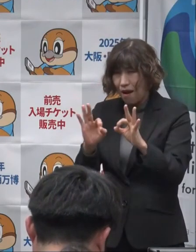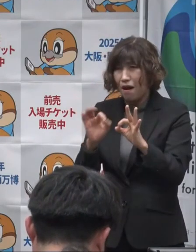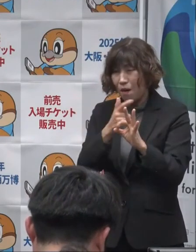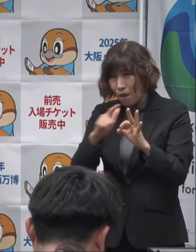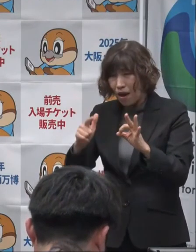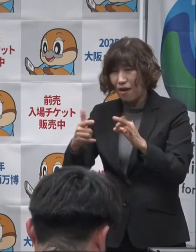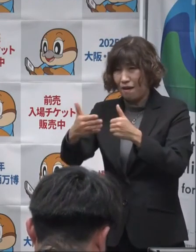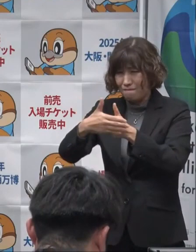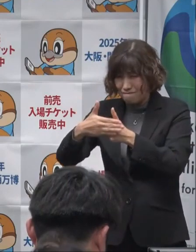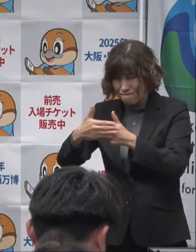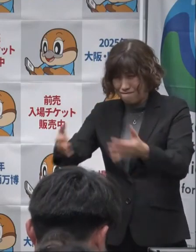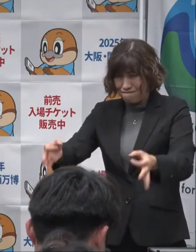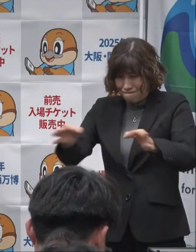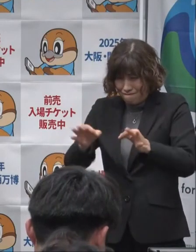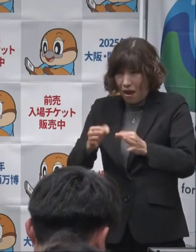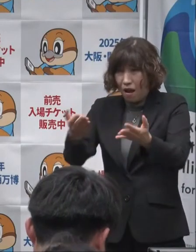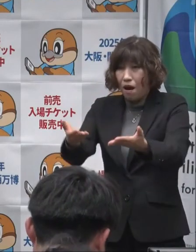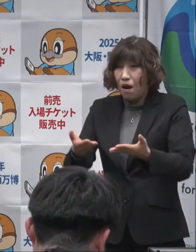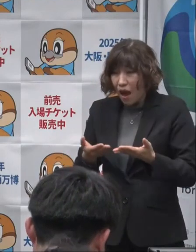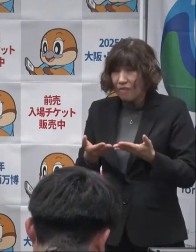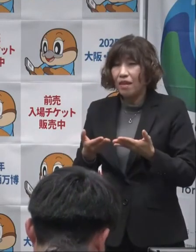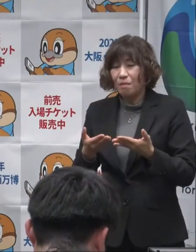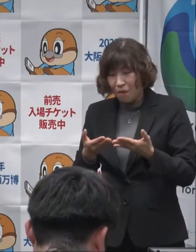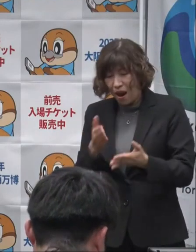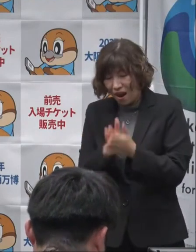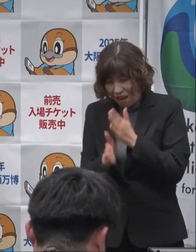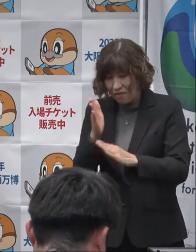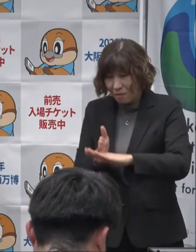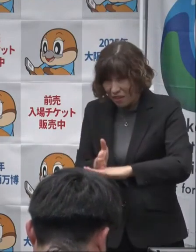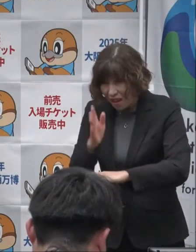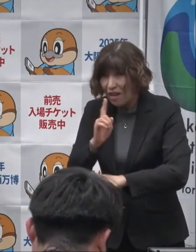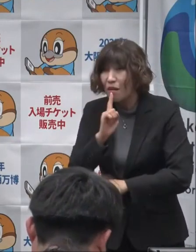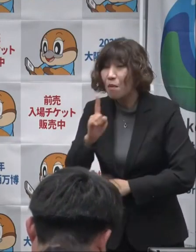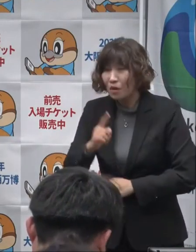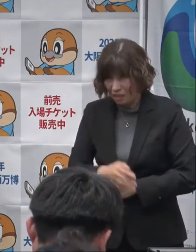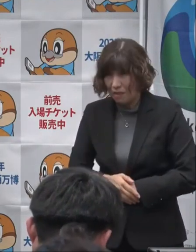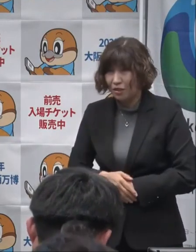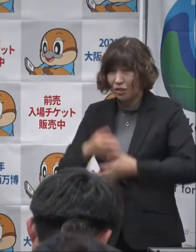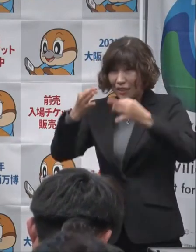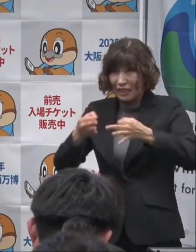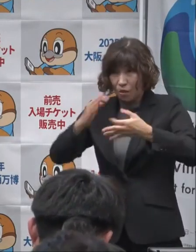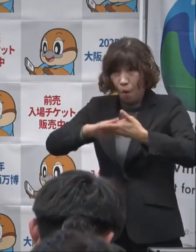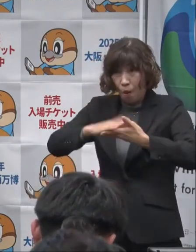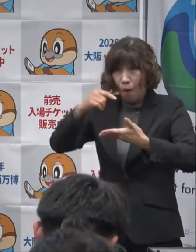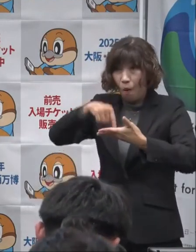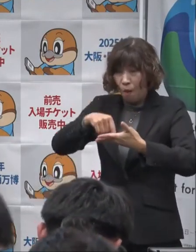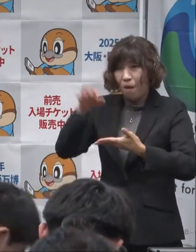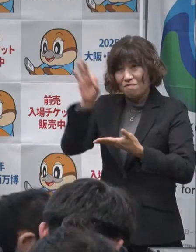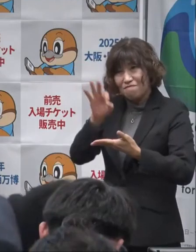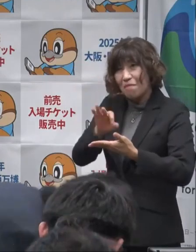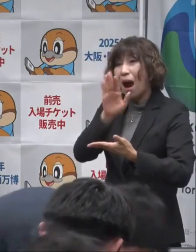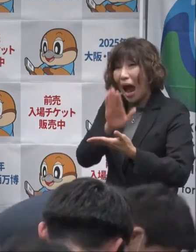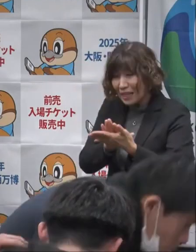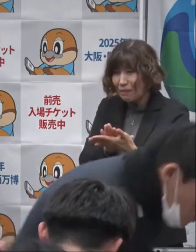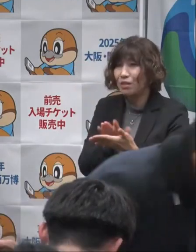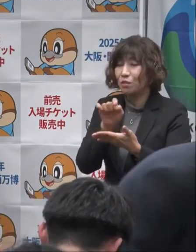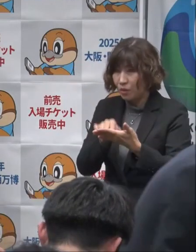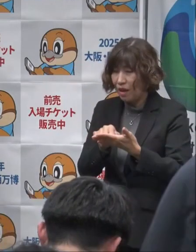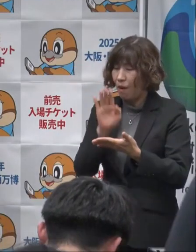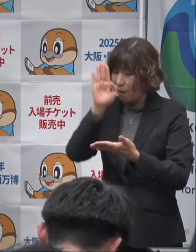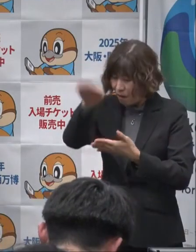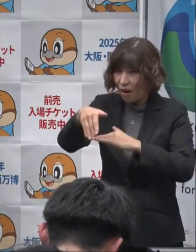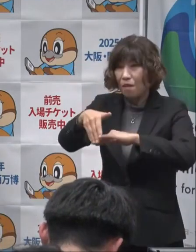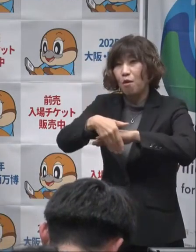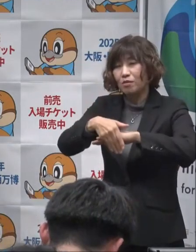していただいた皆様に改めて感謝を申し上げます。口座も開設しております。引き続き義援金の受付